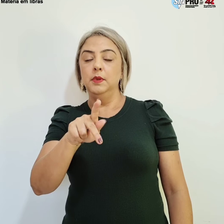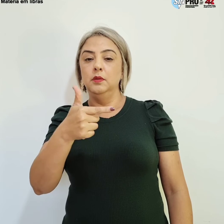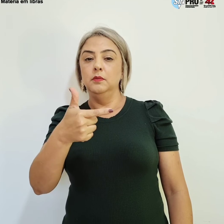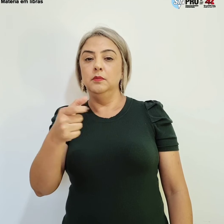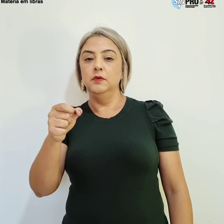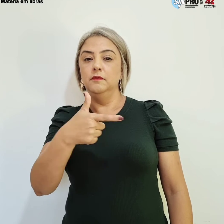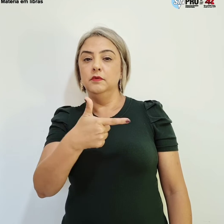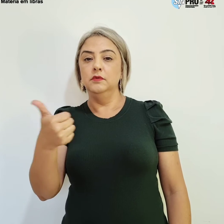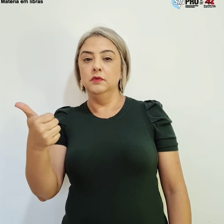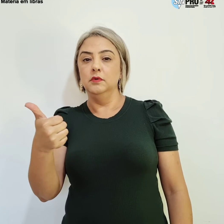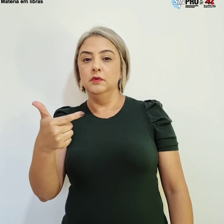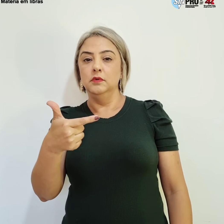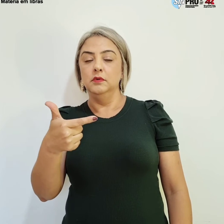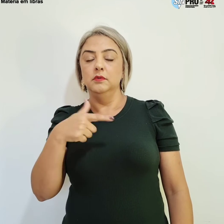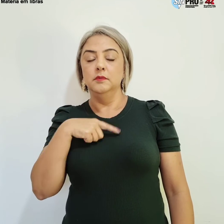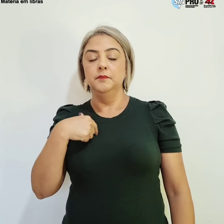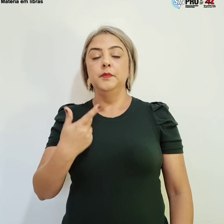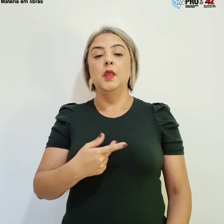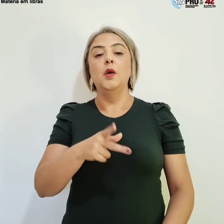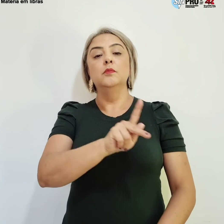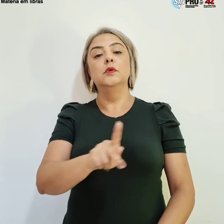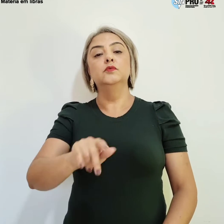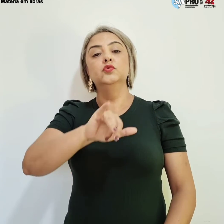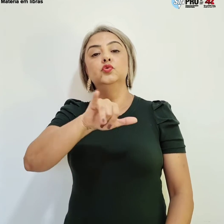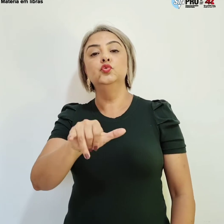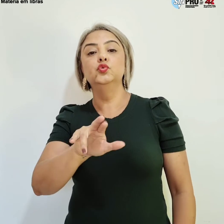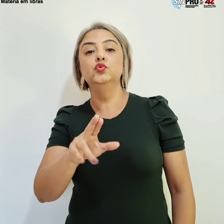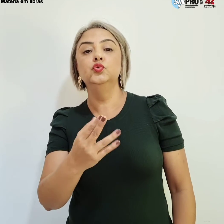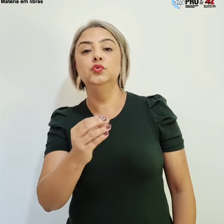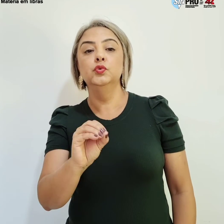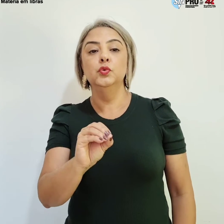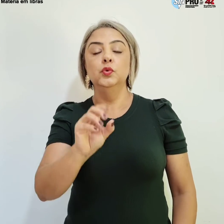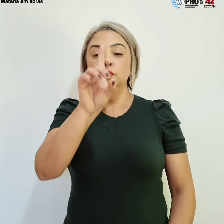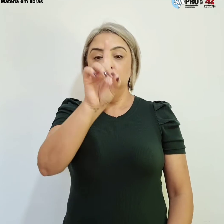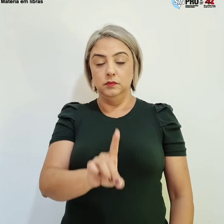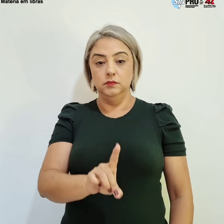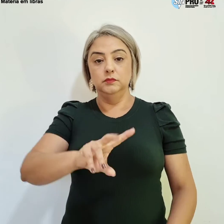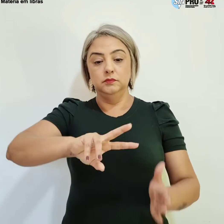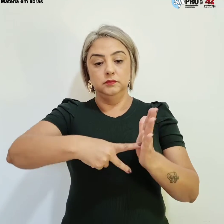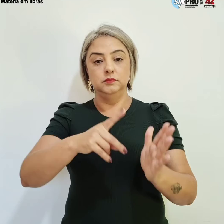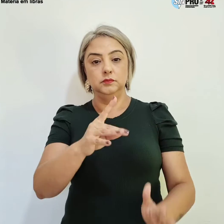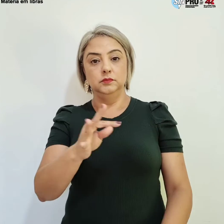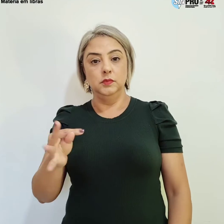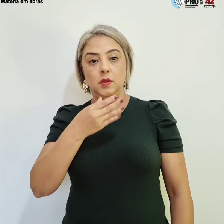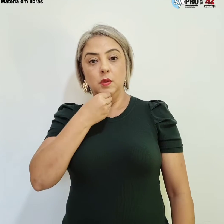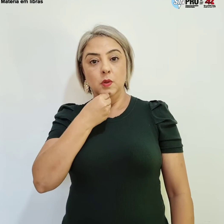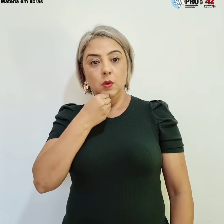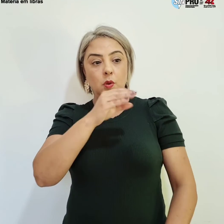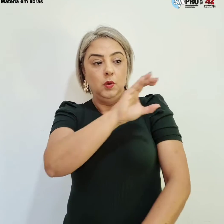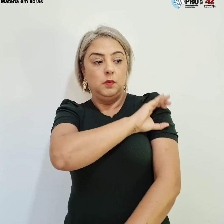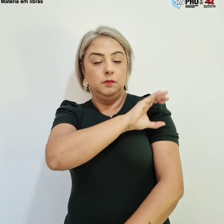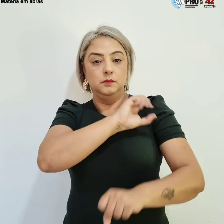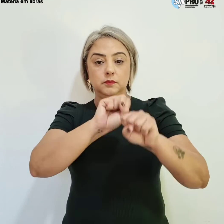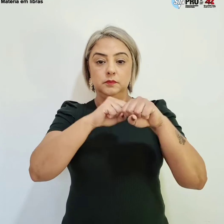O professor Júlio Barros, diretor do Simpro-DF e coordenador do Fórum Distrital de